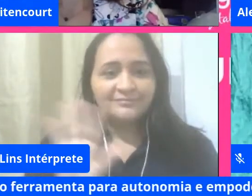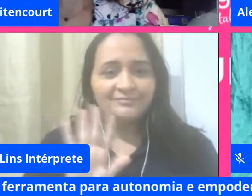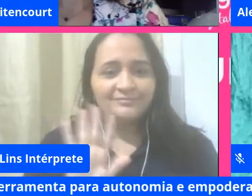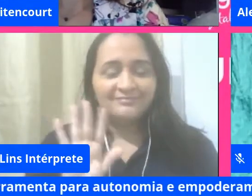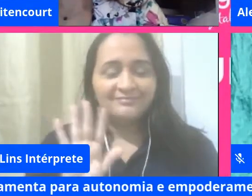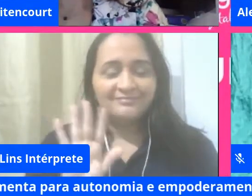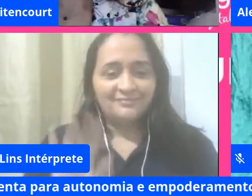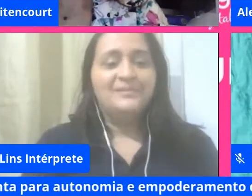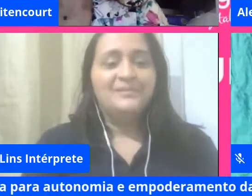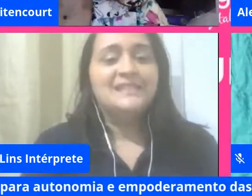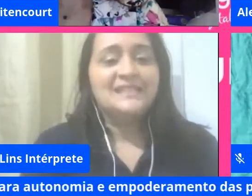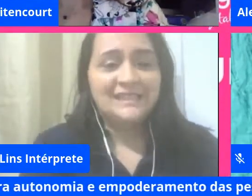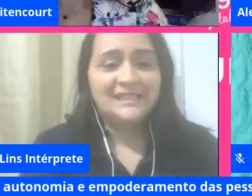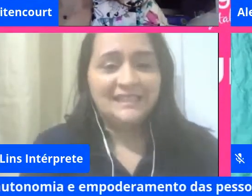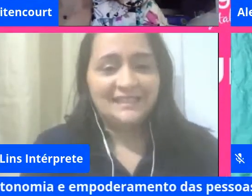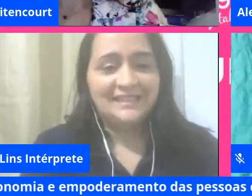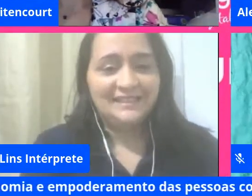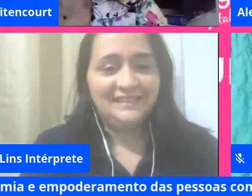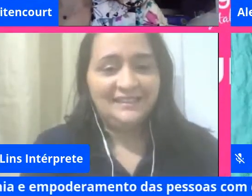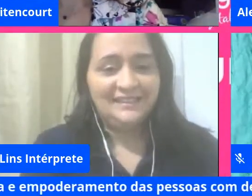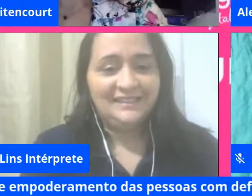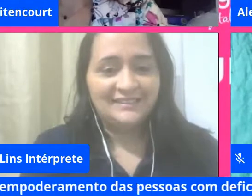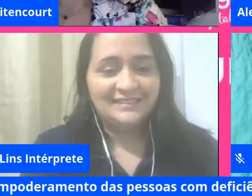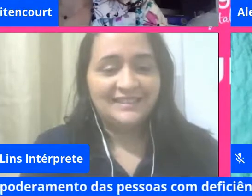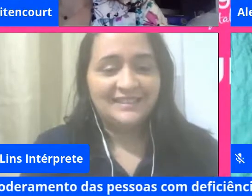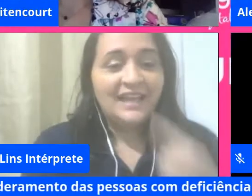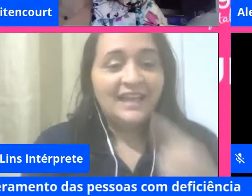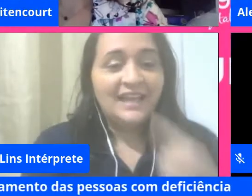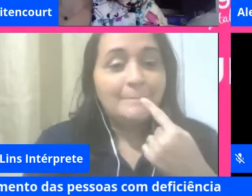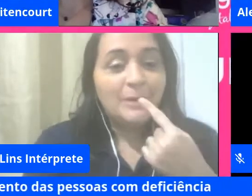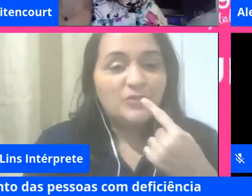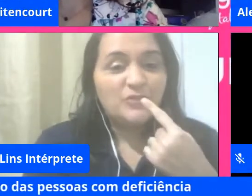traduzir e fazer o áudio dela.